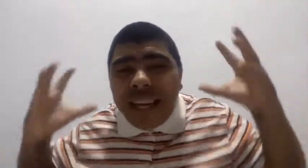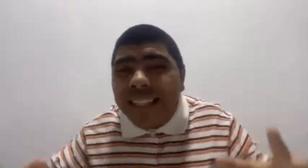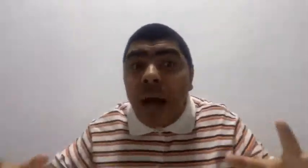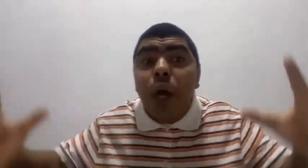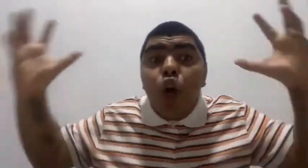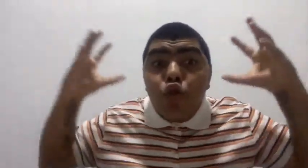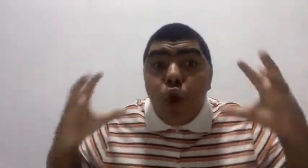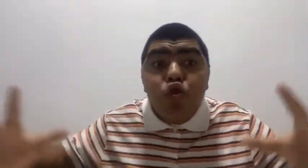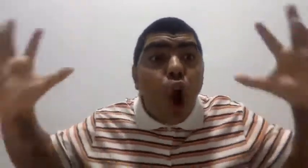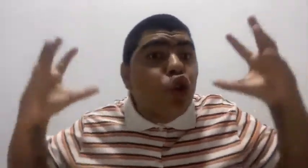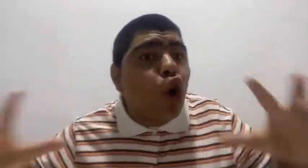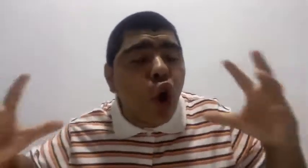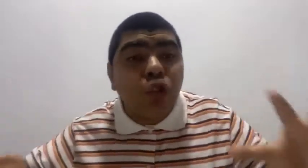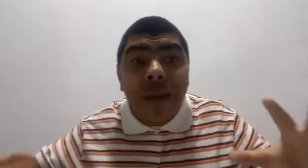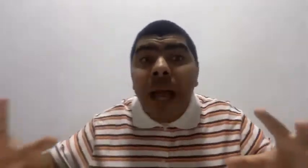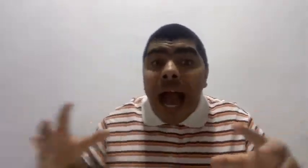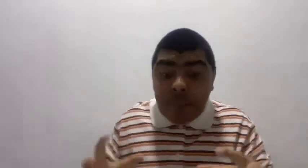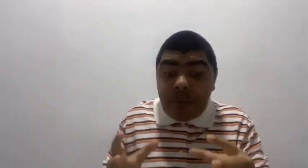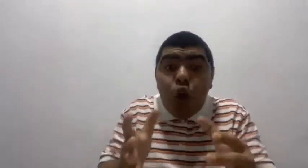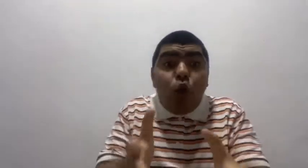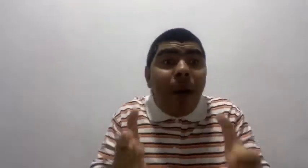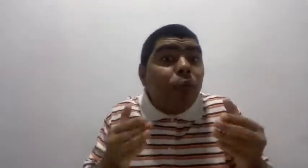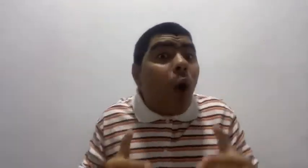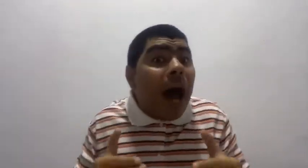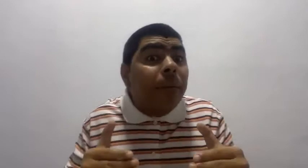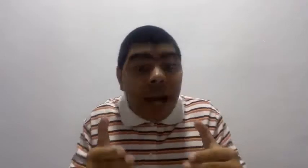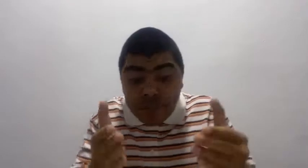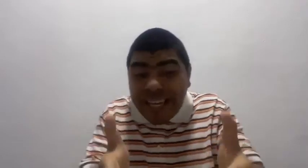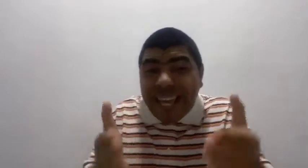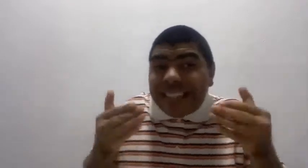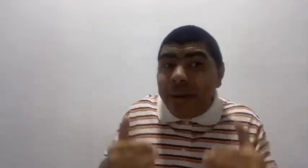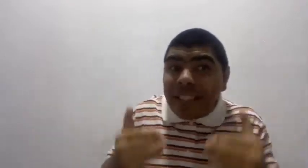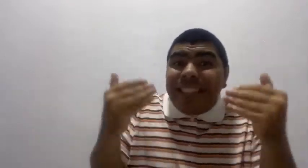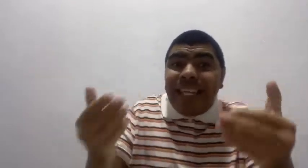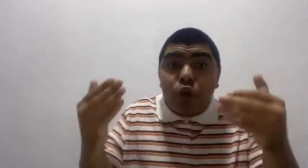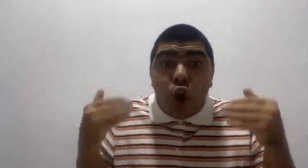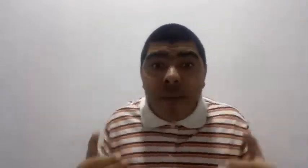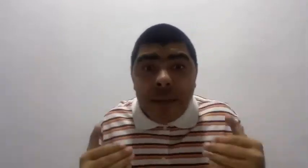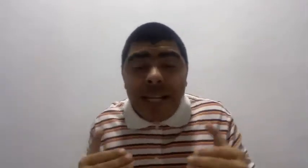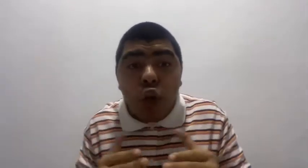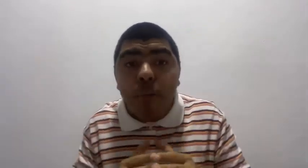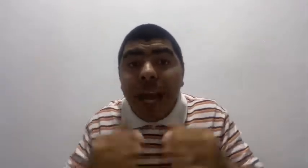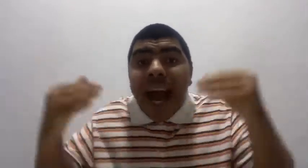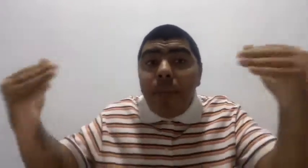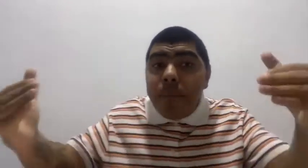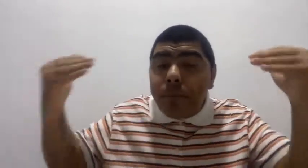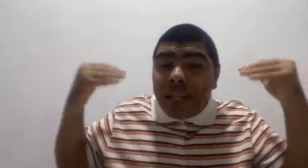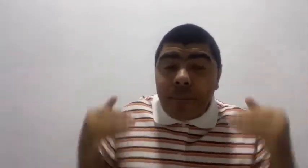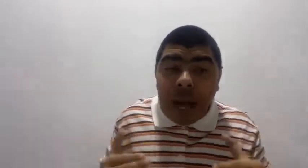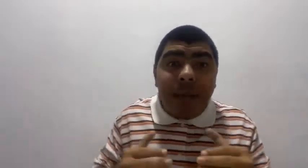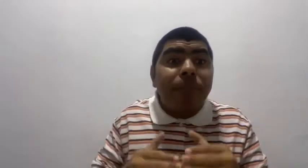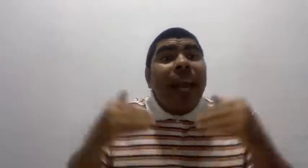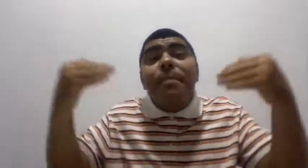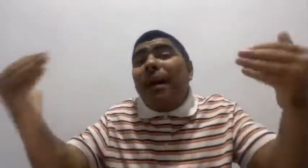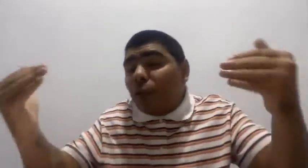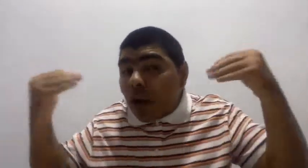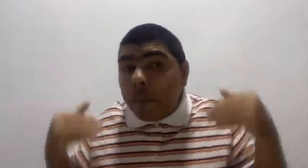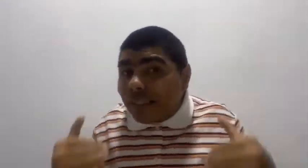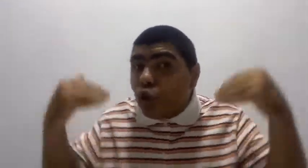maldad, nunca os conocí. Amén. Cuando habla en ese versículo bíblico, amén, amén, en Mateo capítulo